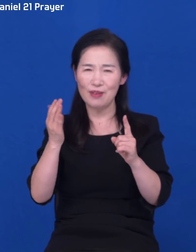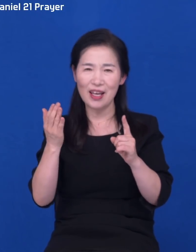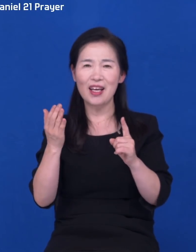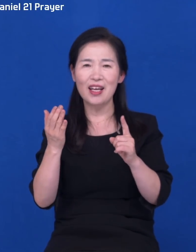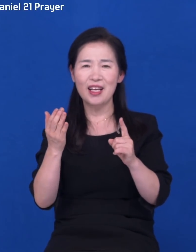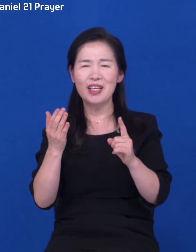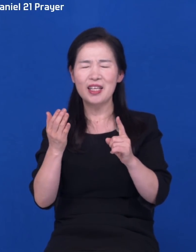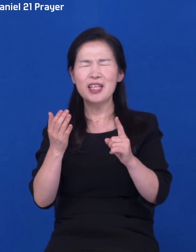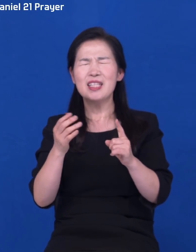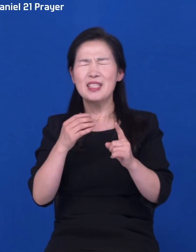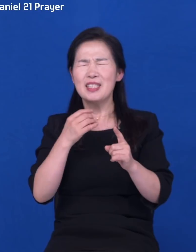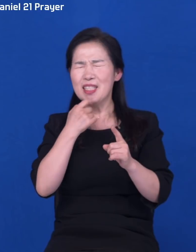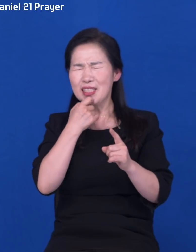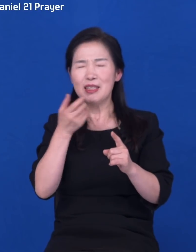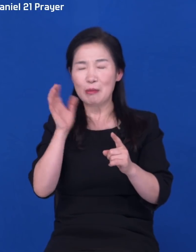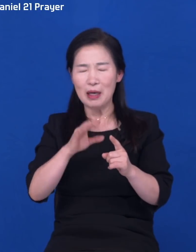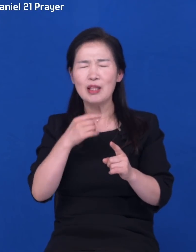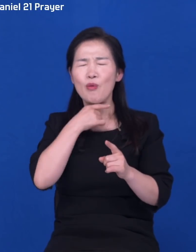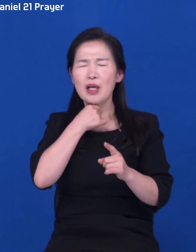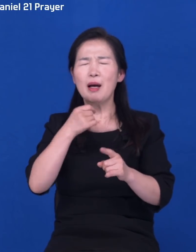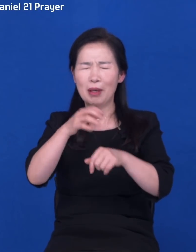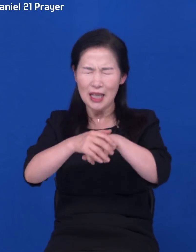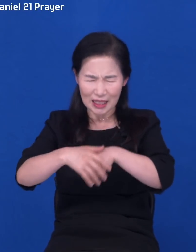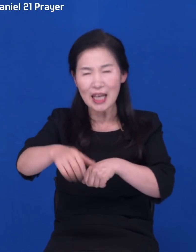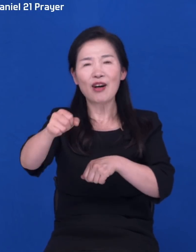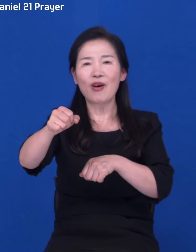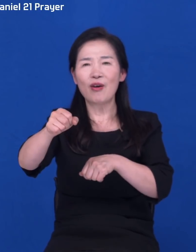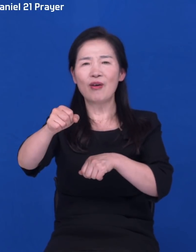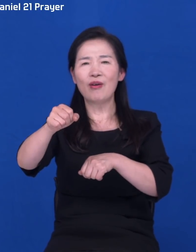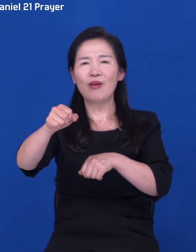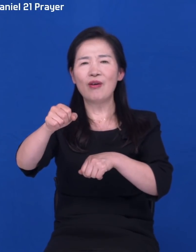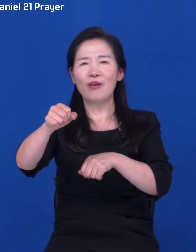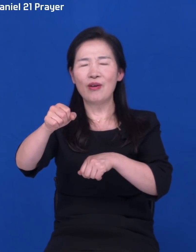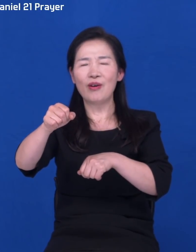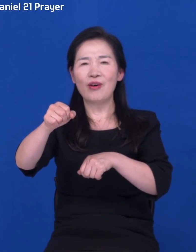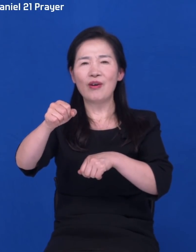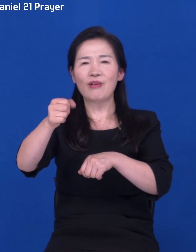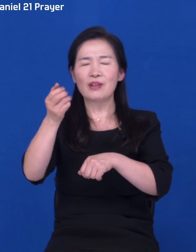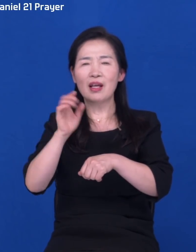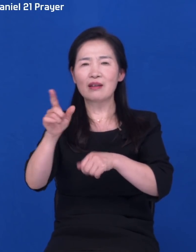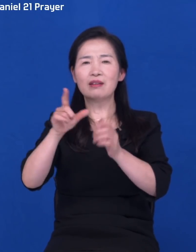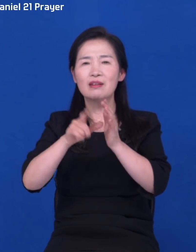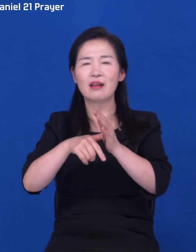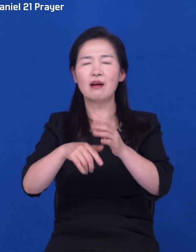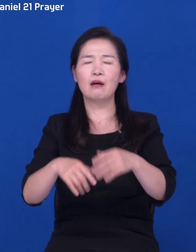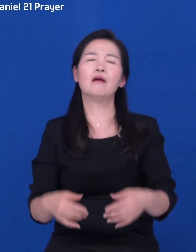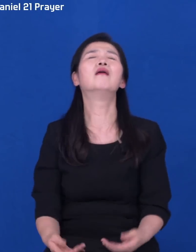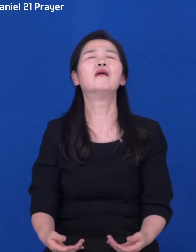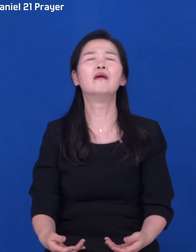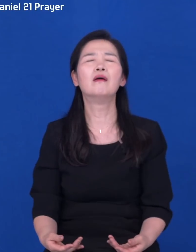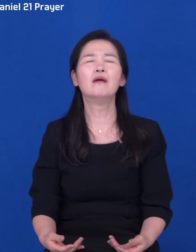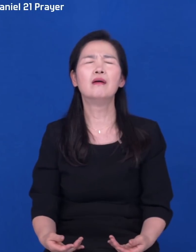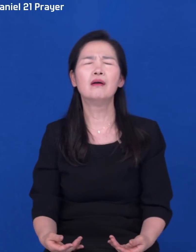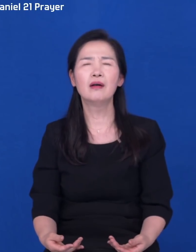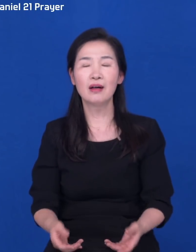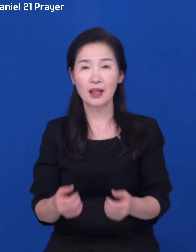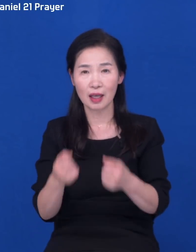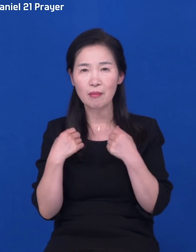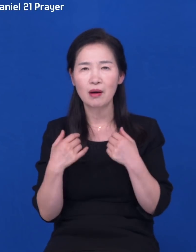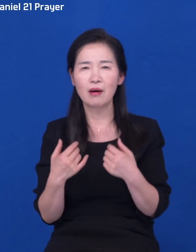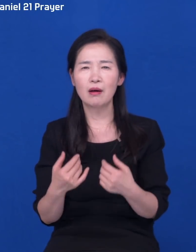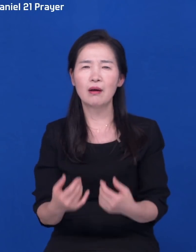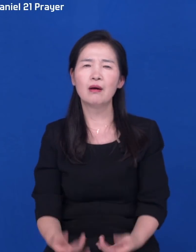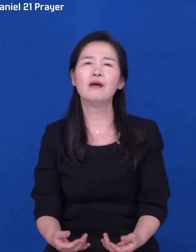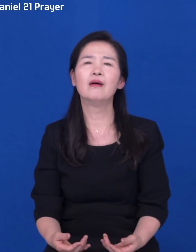행하세요. 이렇게 기도를 하자마자 갑자기 온몸에 힘이 딱 풀어지는데 깜짝 놀랐어요. 제가 2발로